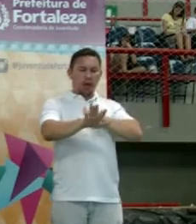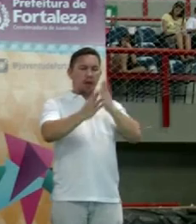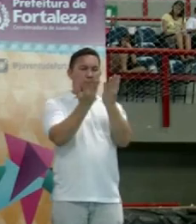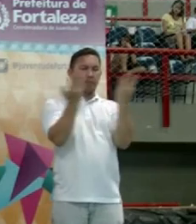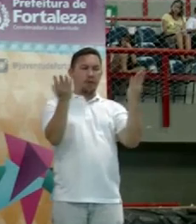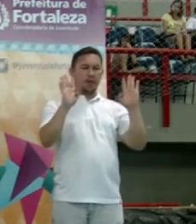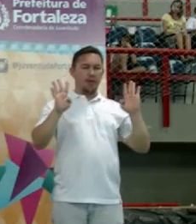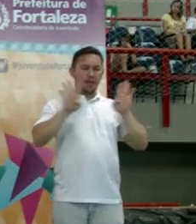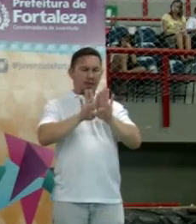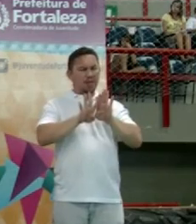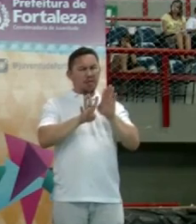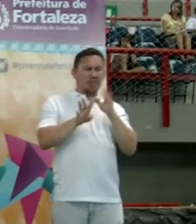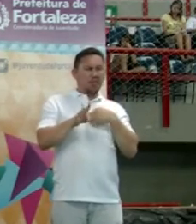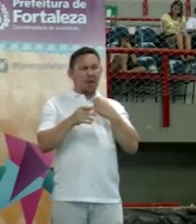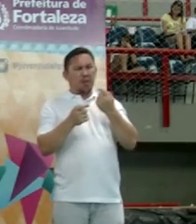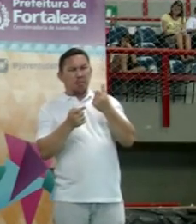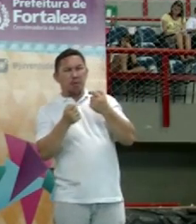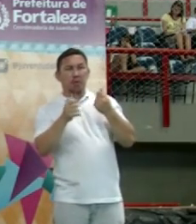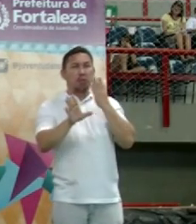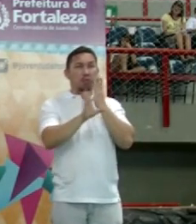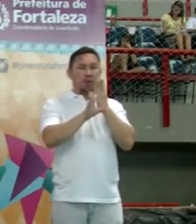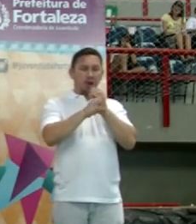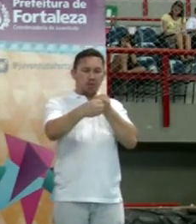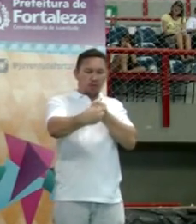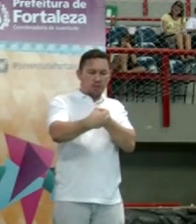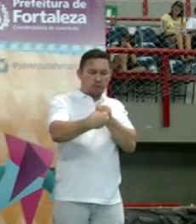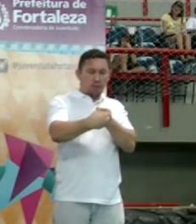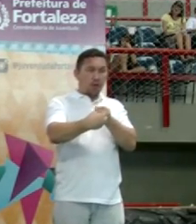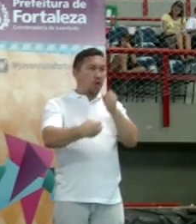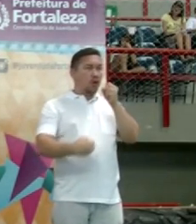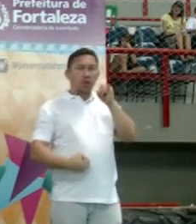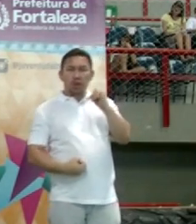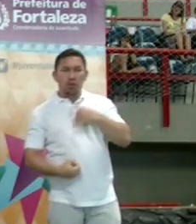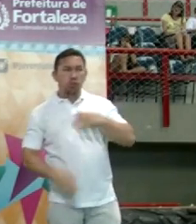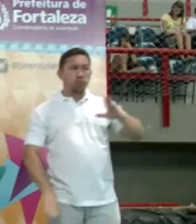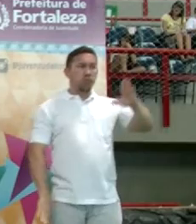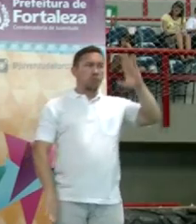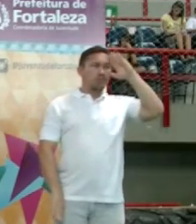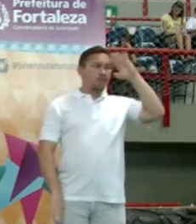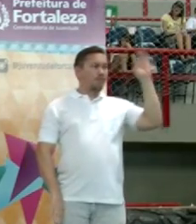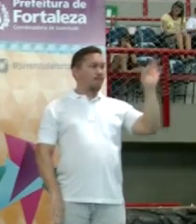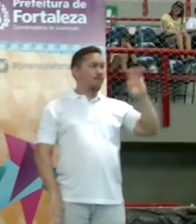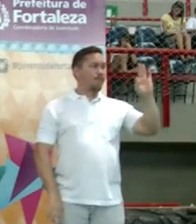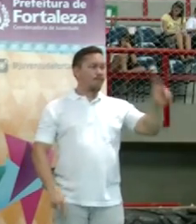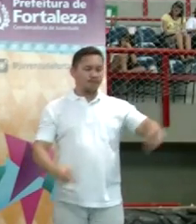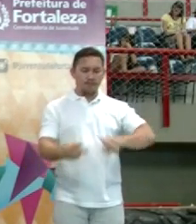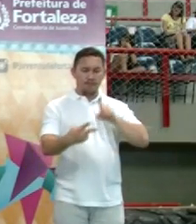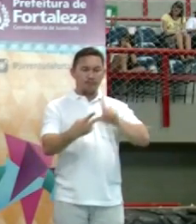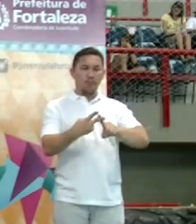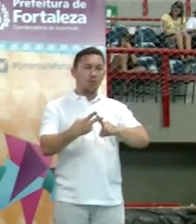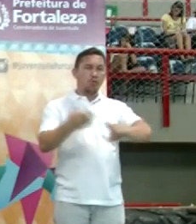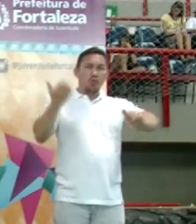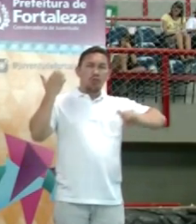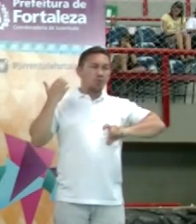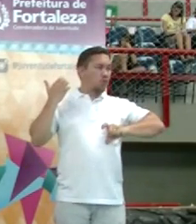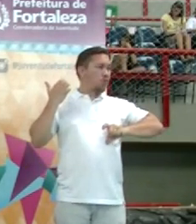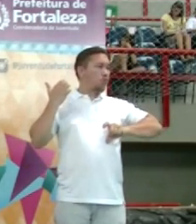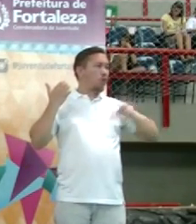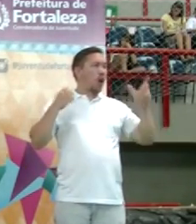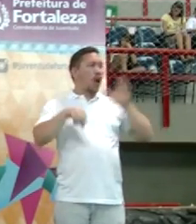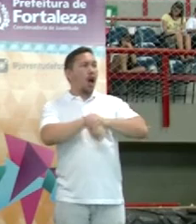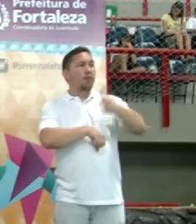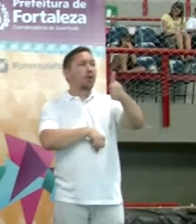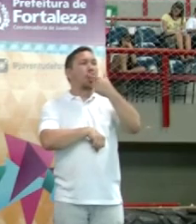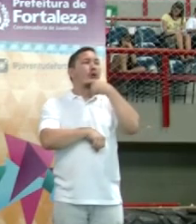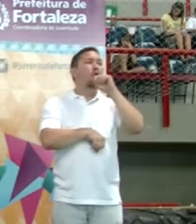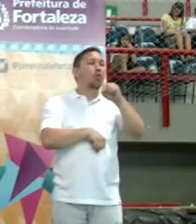Você não tem um exército para lhe defender nas fronteiras? Mas se você não tem exército, jovem, se você não tem muitas armas, a melhor coisa